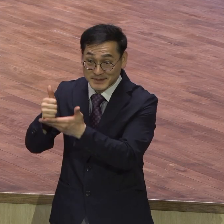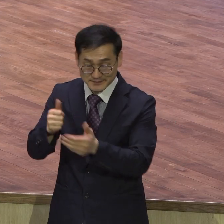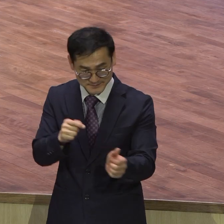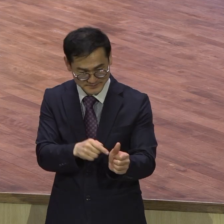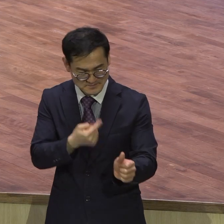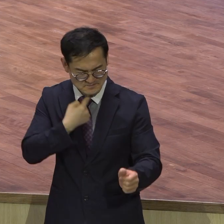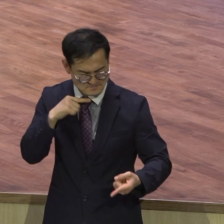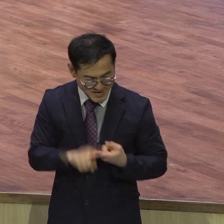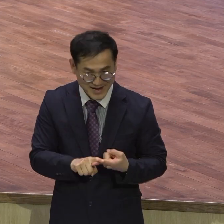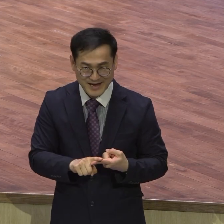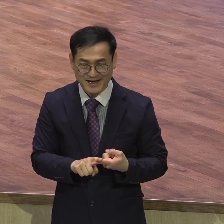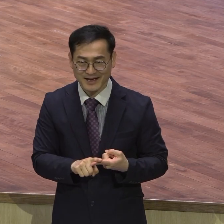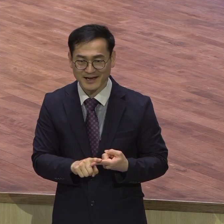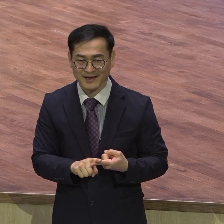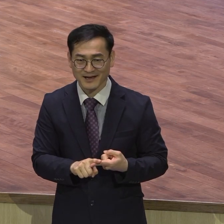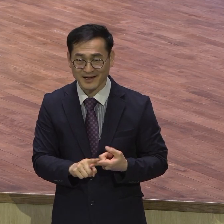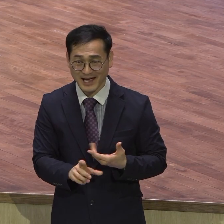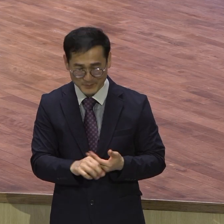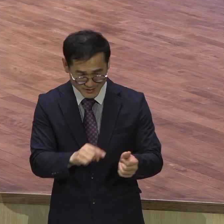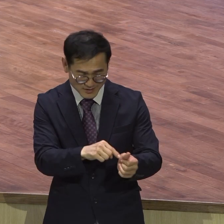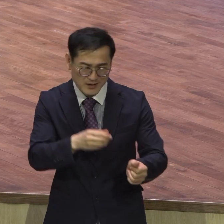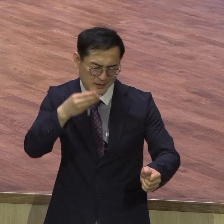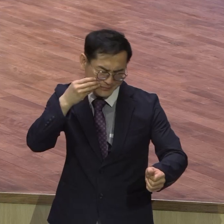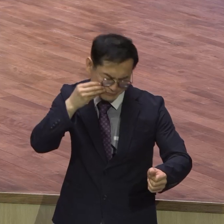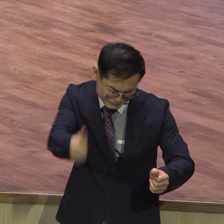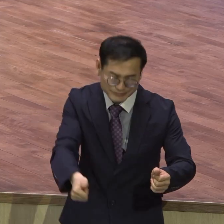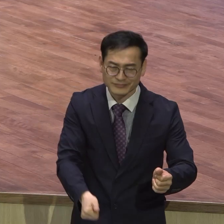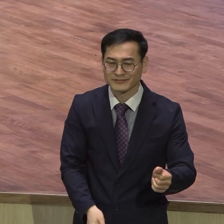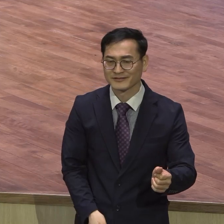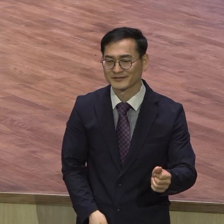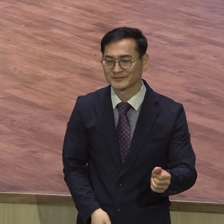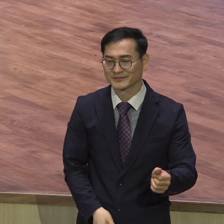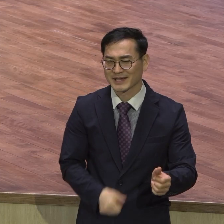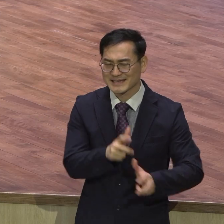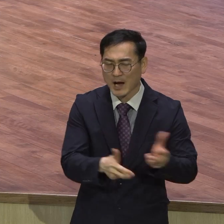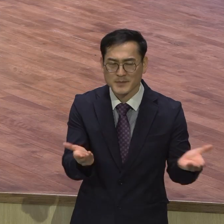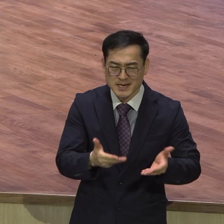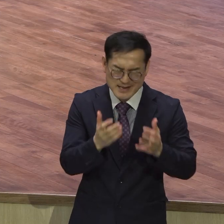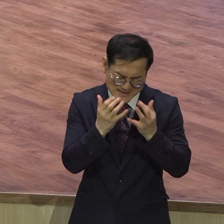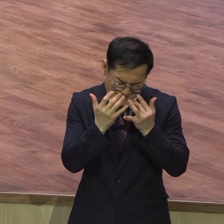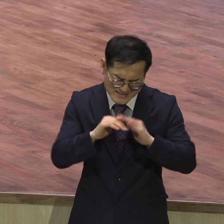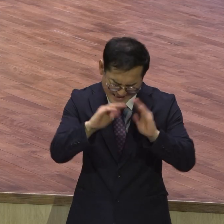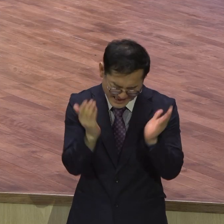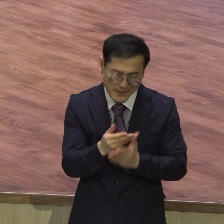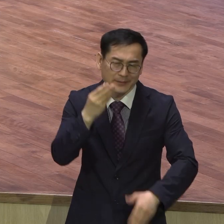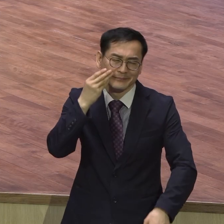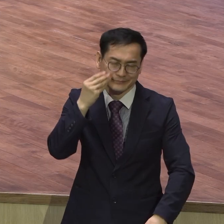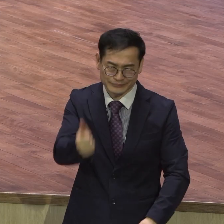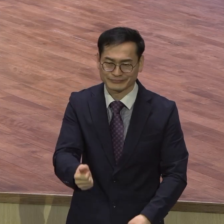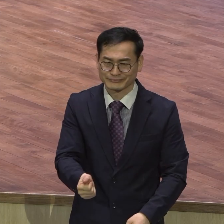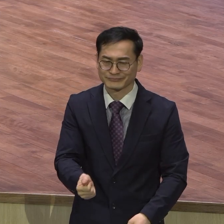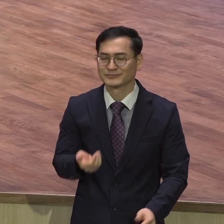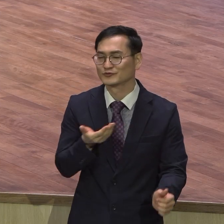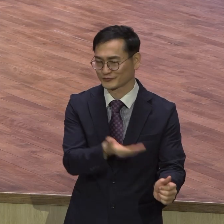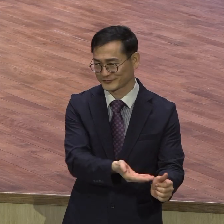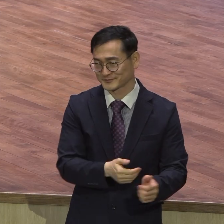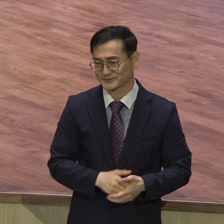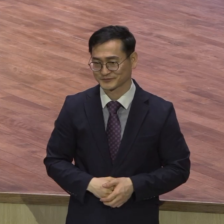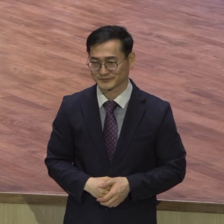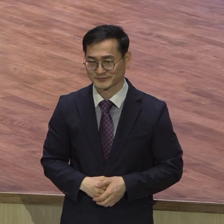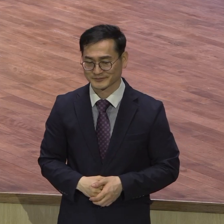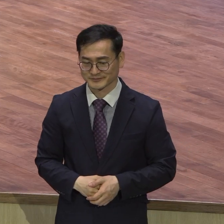들어버리면 끝났으면 끝내버려요 굉장히 책임져버려요 그러니까 여러분 생각할 때